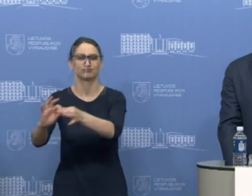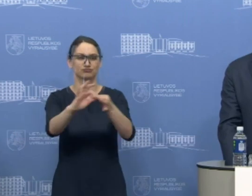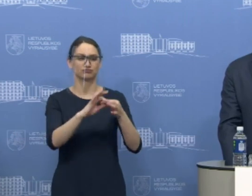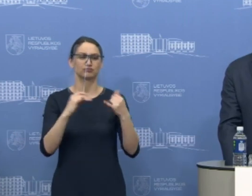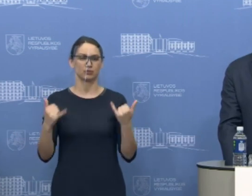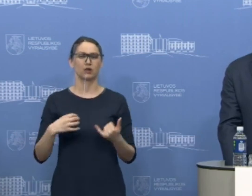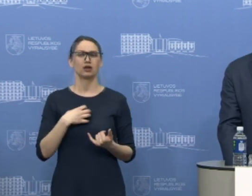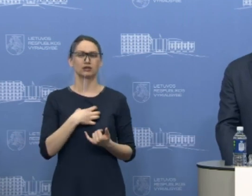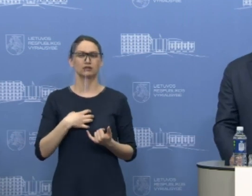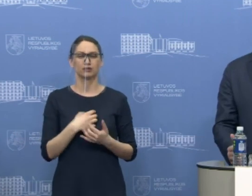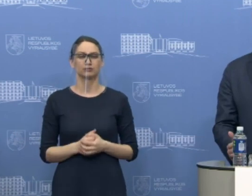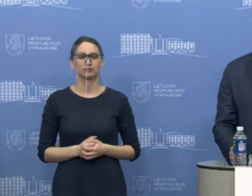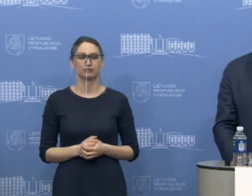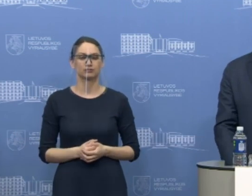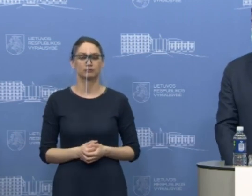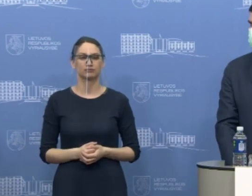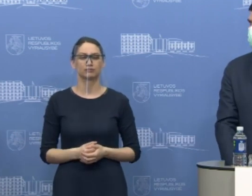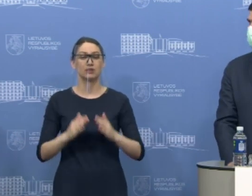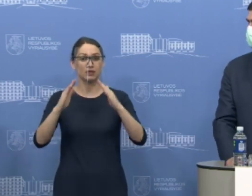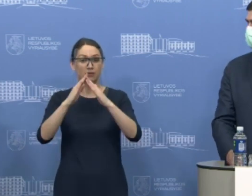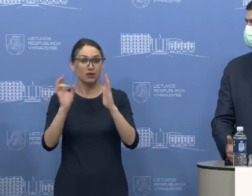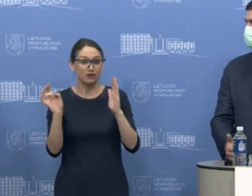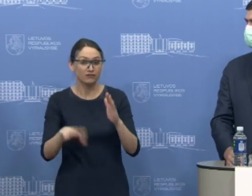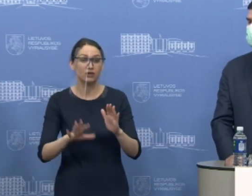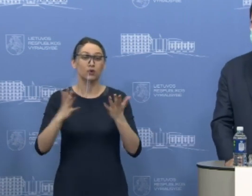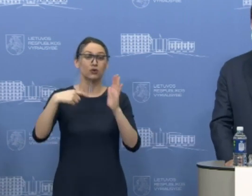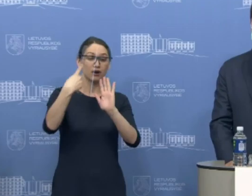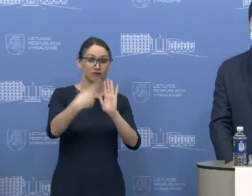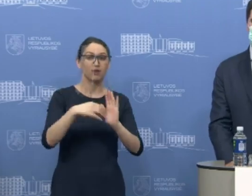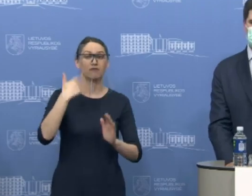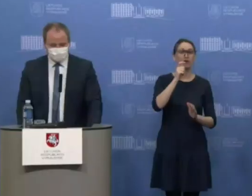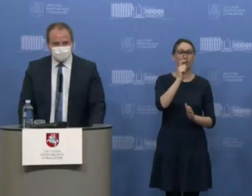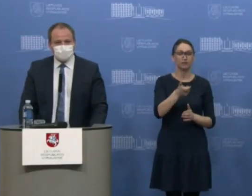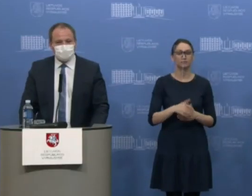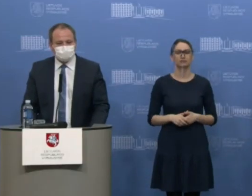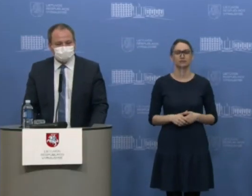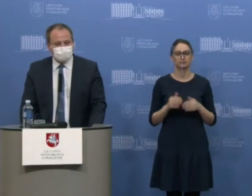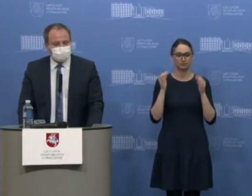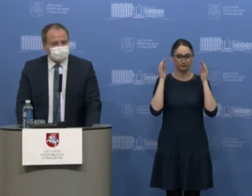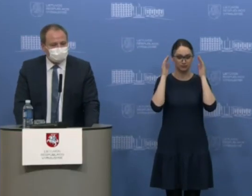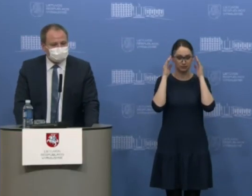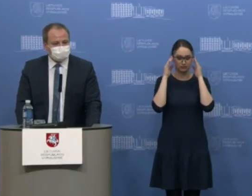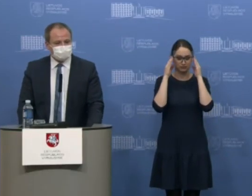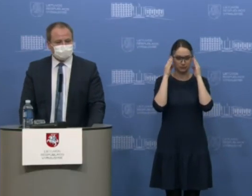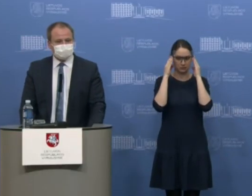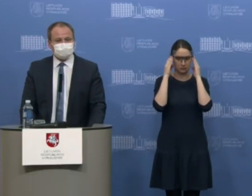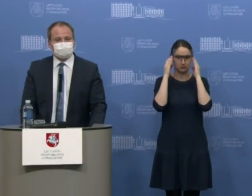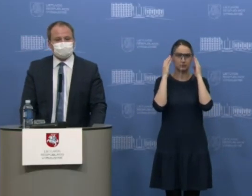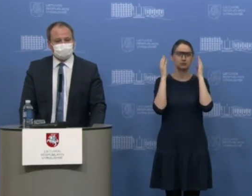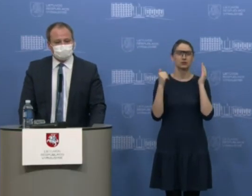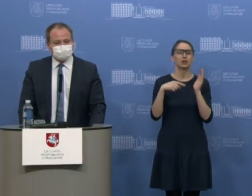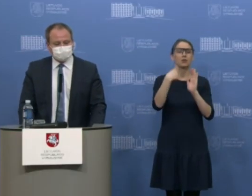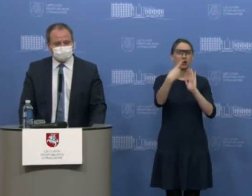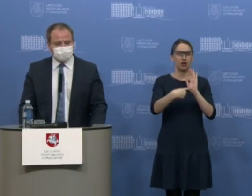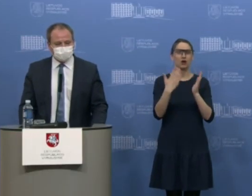toks yra pasvarbiausias dalykas. Lykime namuose, jeigu bus klausimų, milajus atsakysiu. Ačiū merė, klausimų yra,